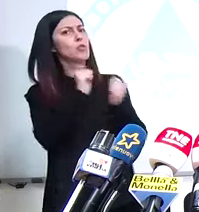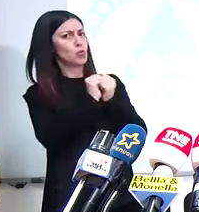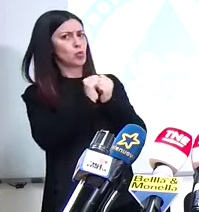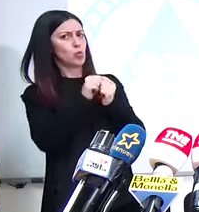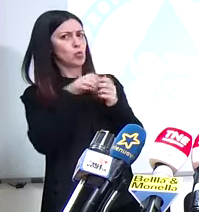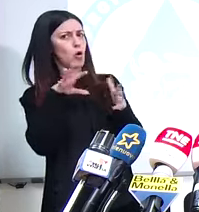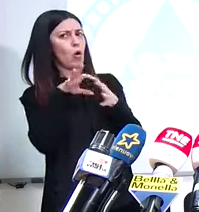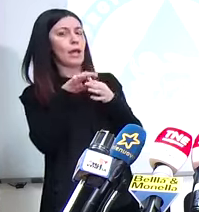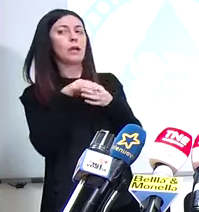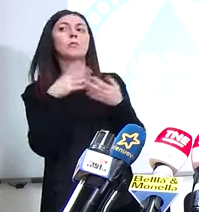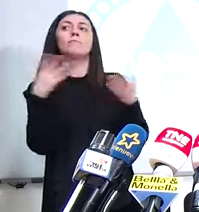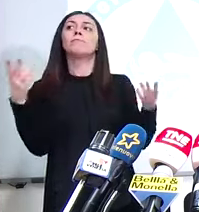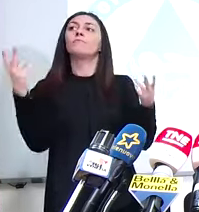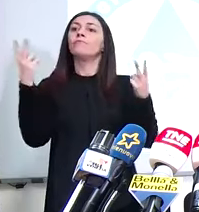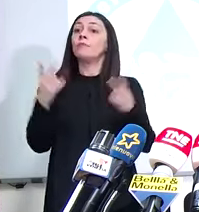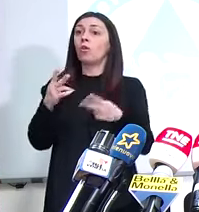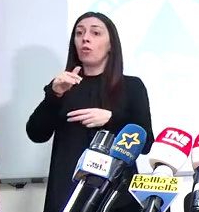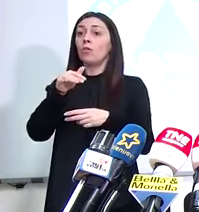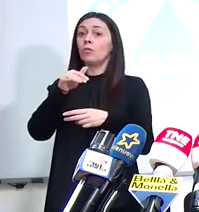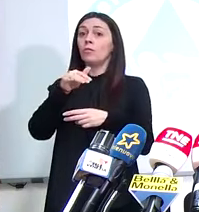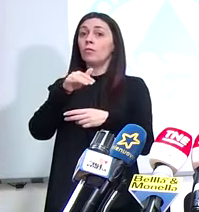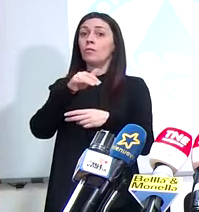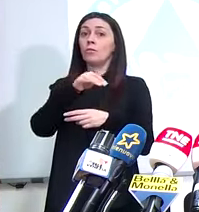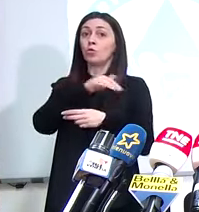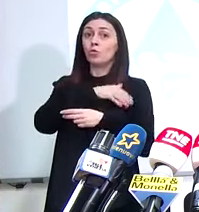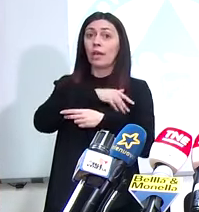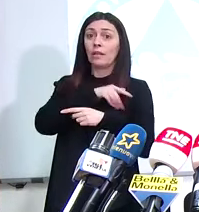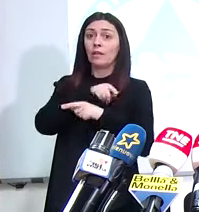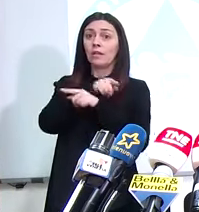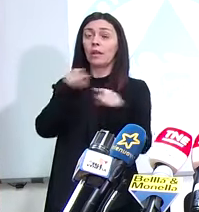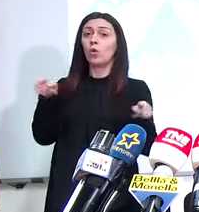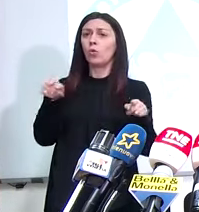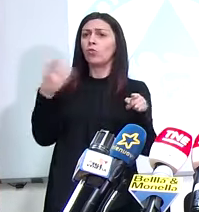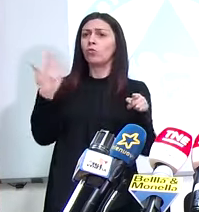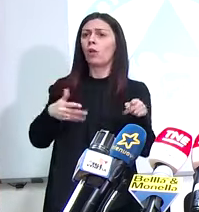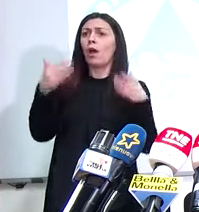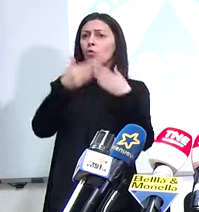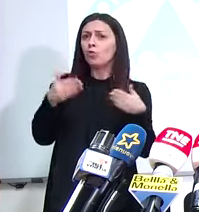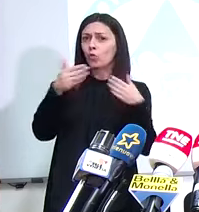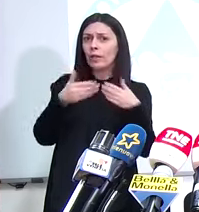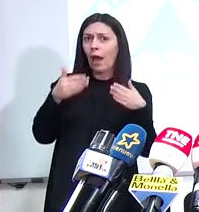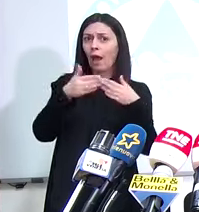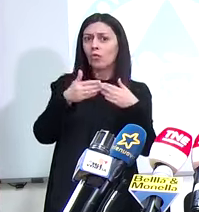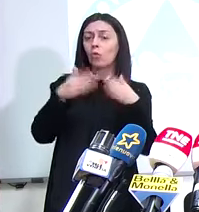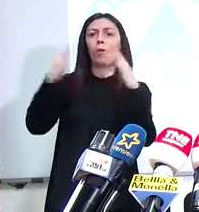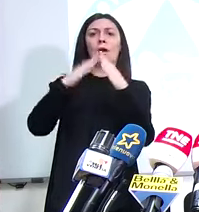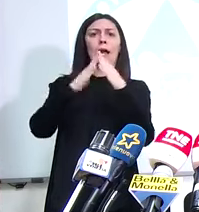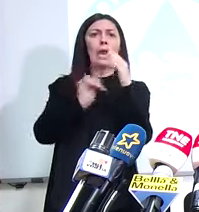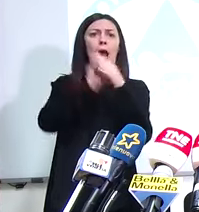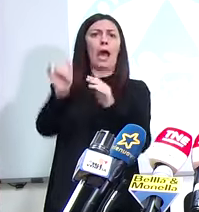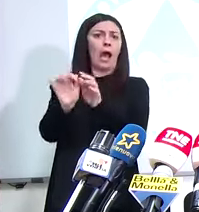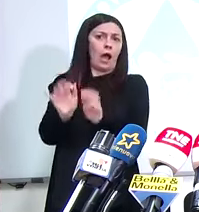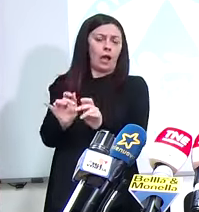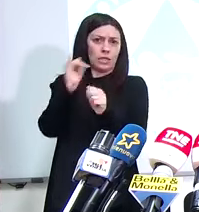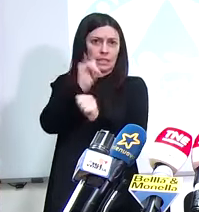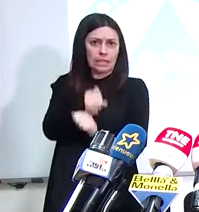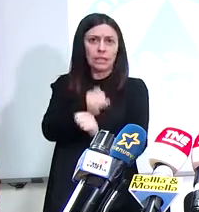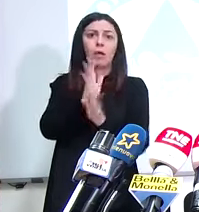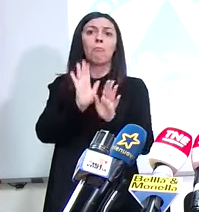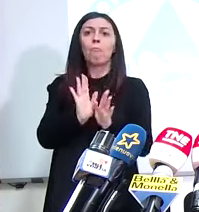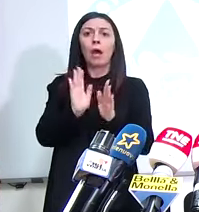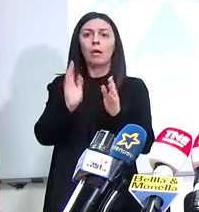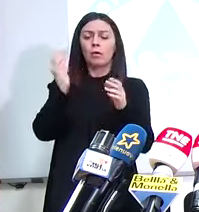lavori se è vero che i ragazzi hanno studiato in da de i ragazzi hanno studiato in dada nel senso che li mettono in panni della ragazza che